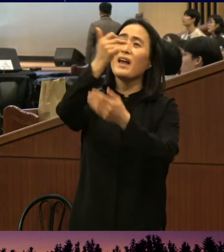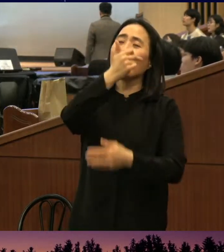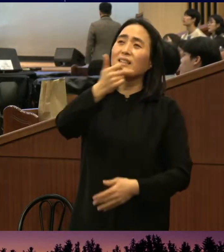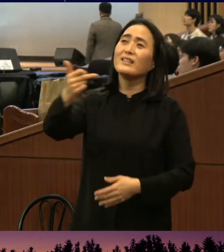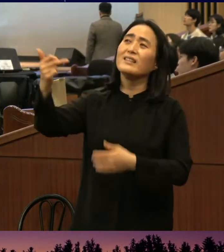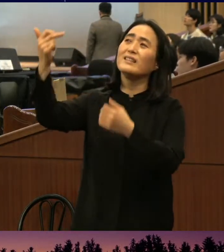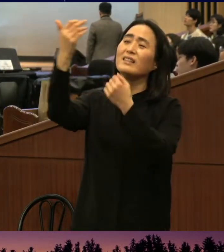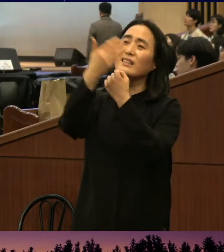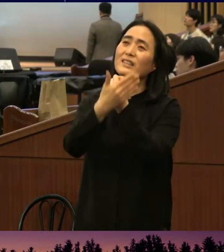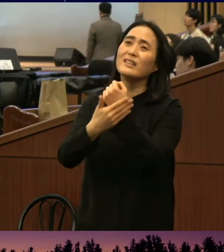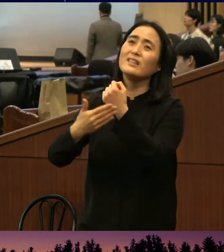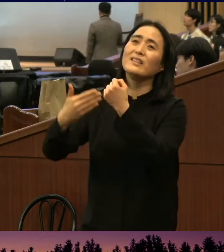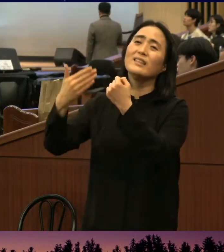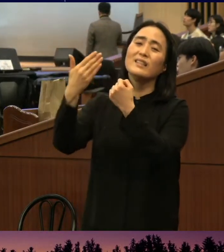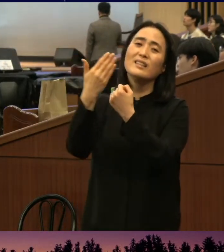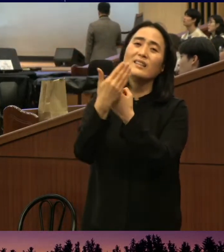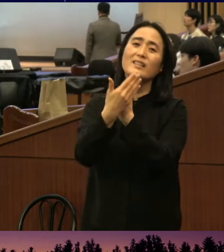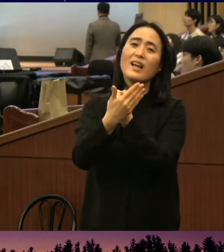주님의 그